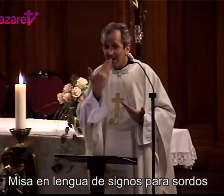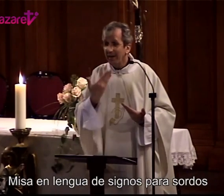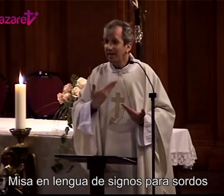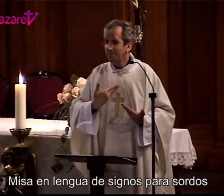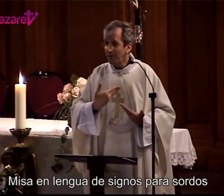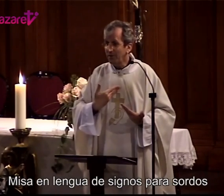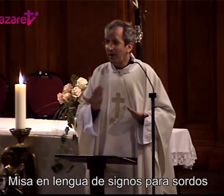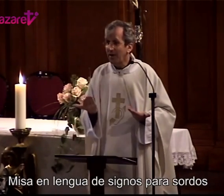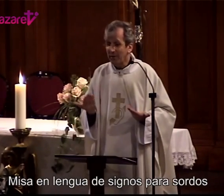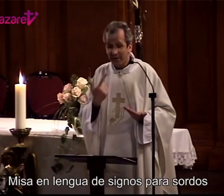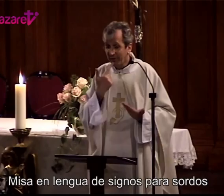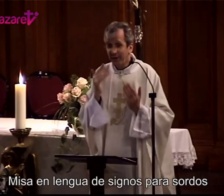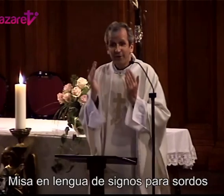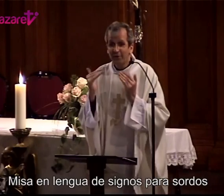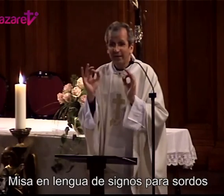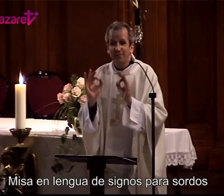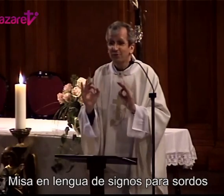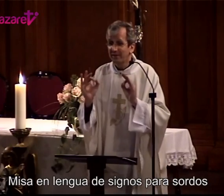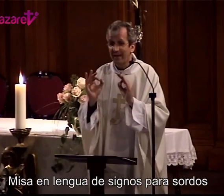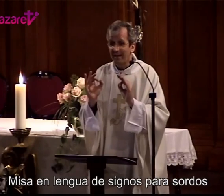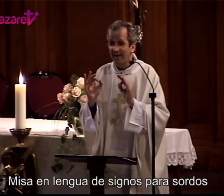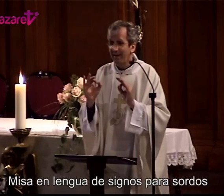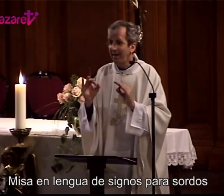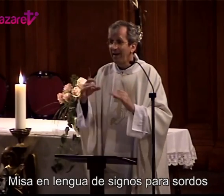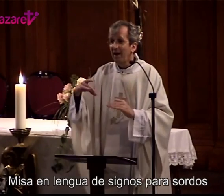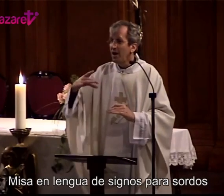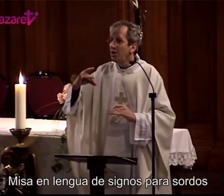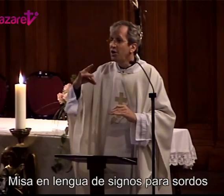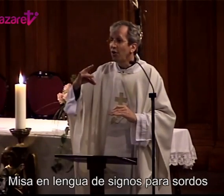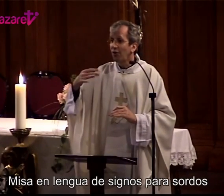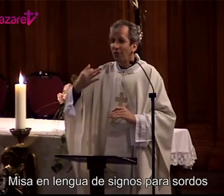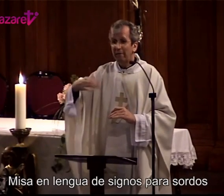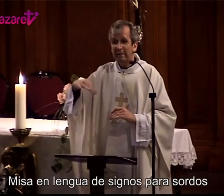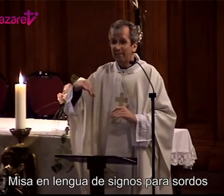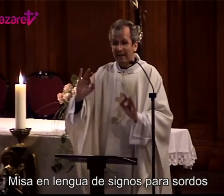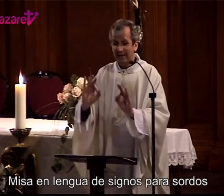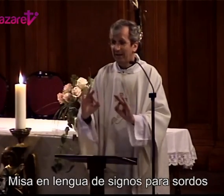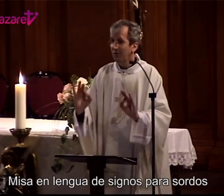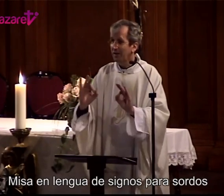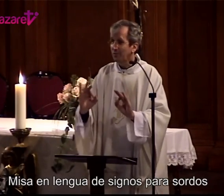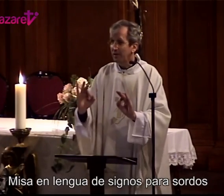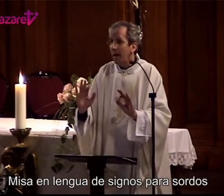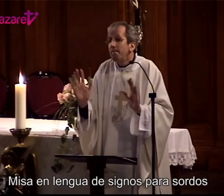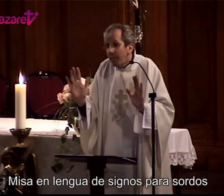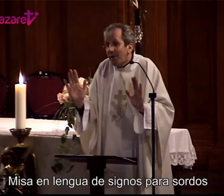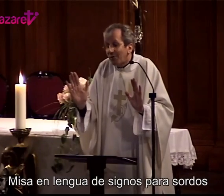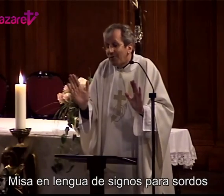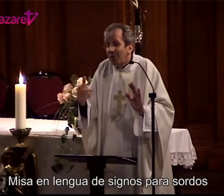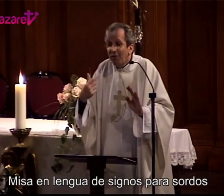les pidió ayuda. Dijeron, no tenemos nada, ni oro ni plata, no tenemos nada, pero lo